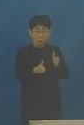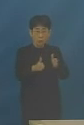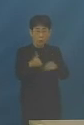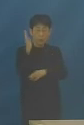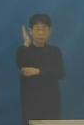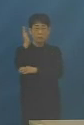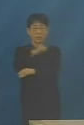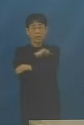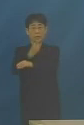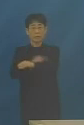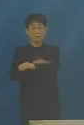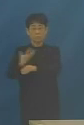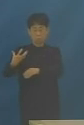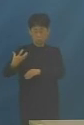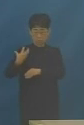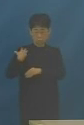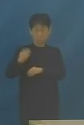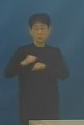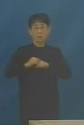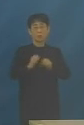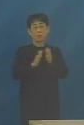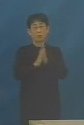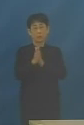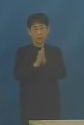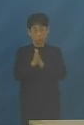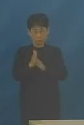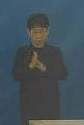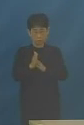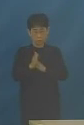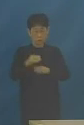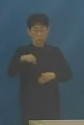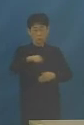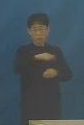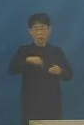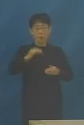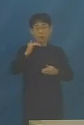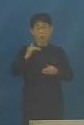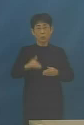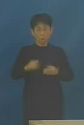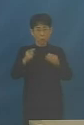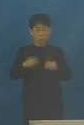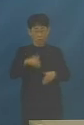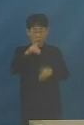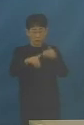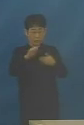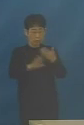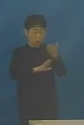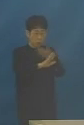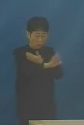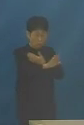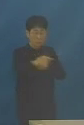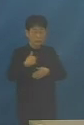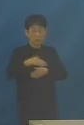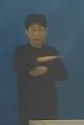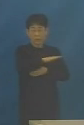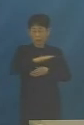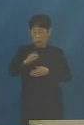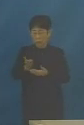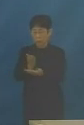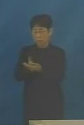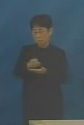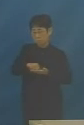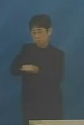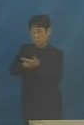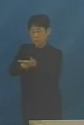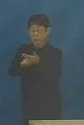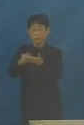はやっていただく必要があるのではないか私たちはこういうことをこの選挙後に訴えていかなければならないのだという風に